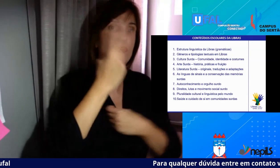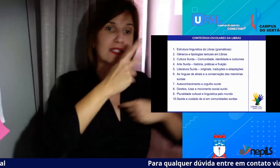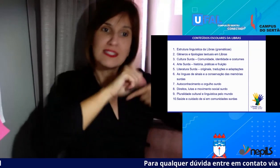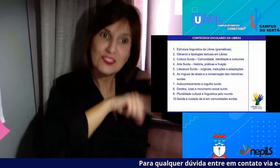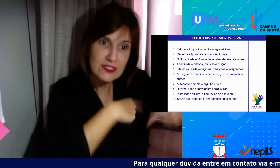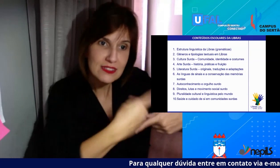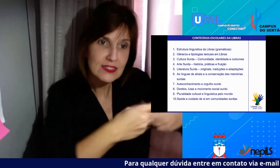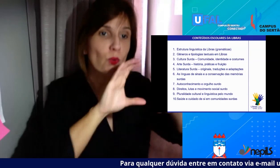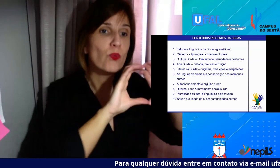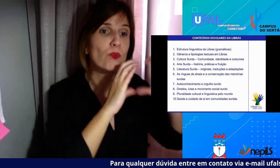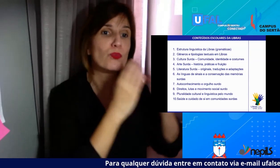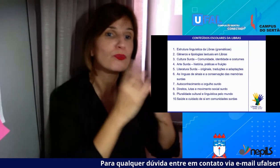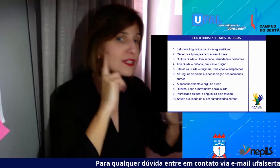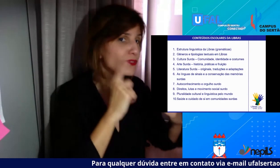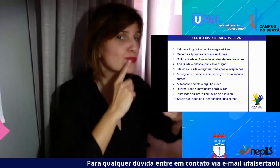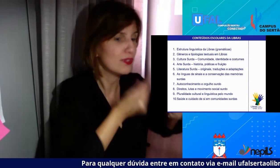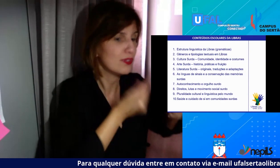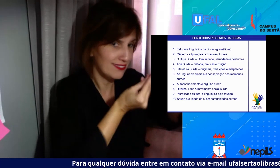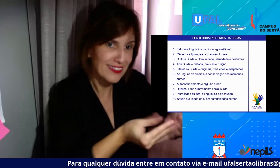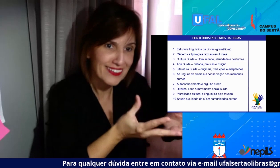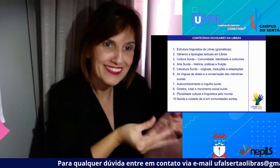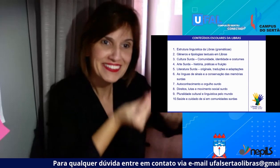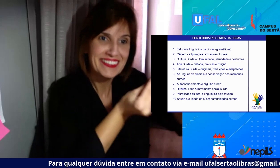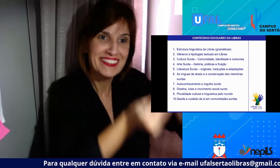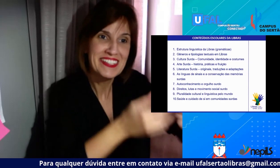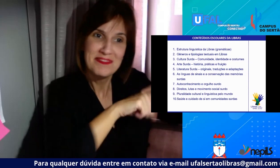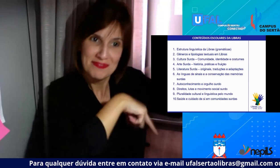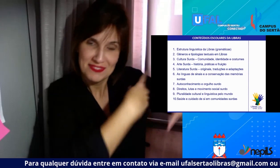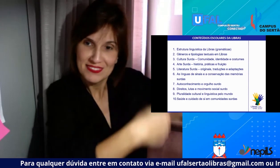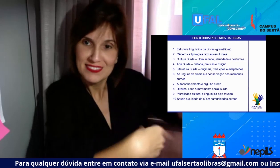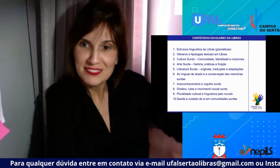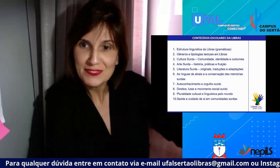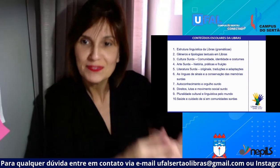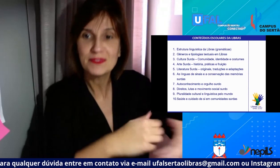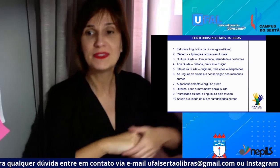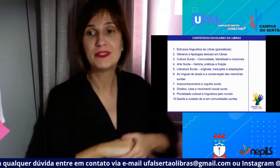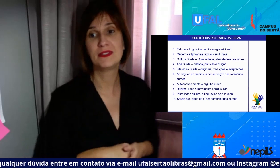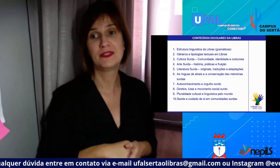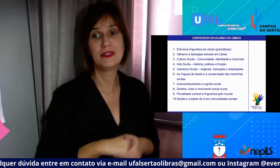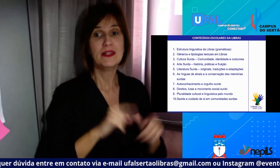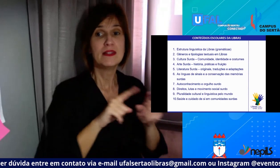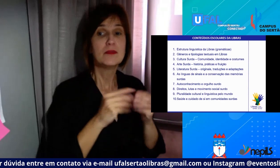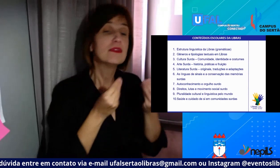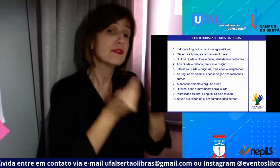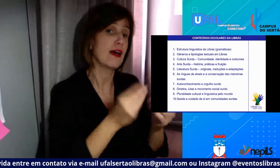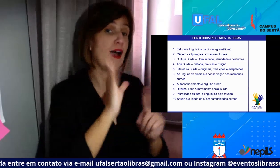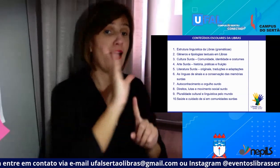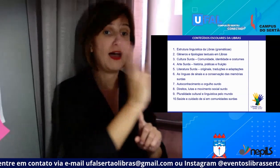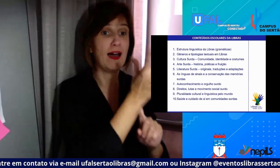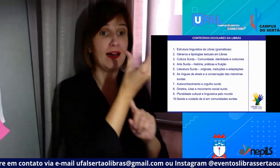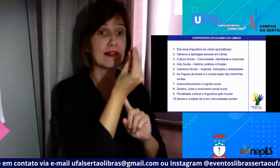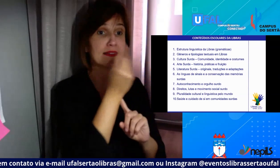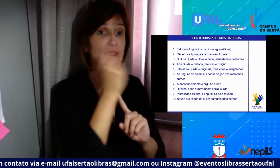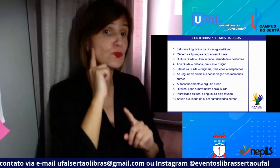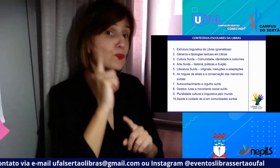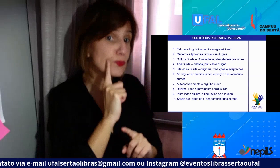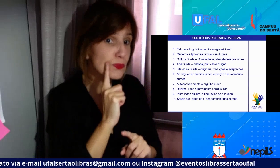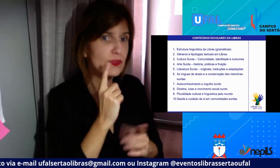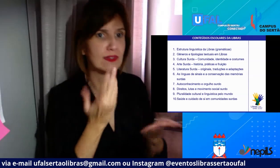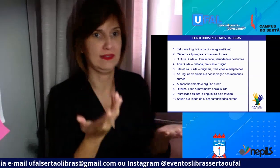cultura surda é justamente para a preservação e para que ele possa sentir-se mais seguro dentro da sua